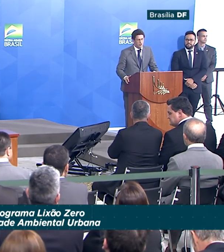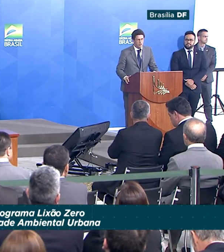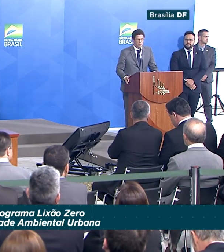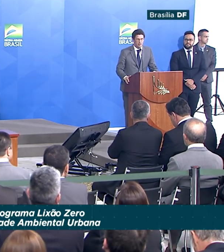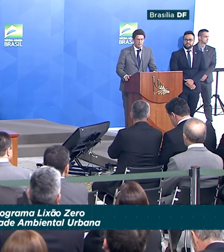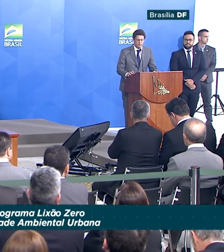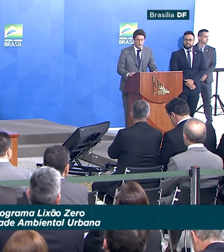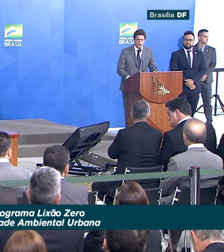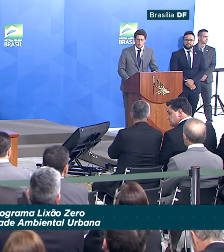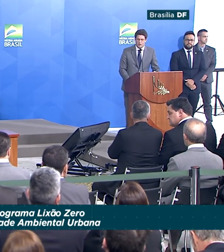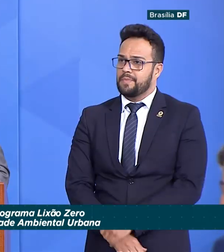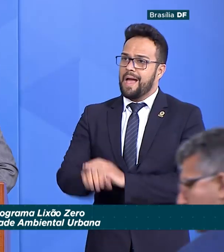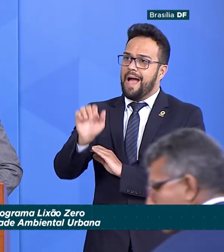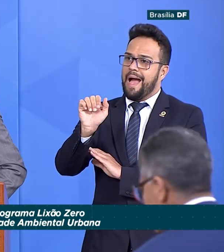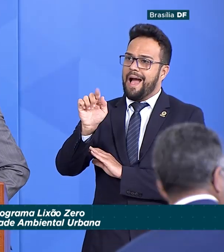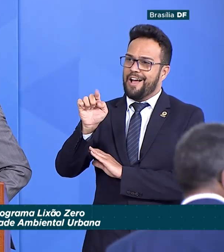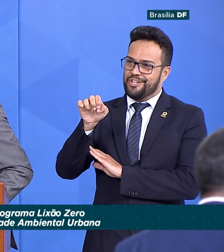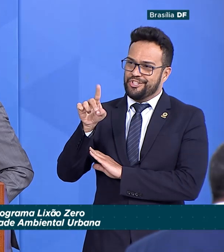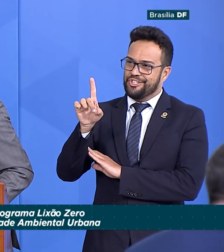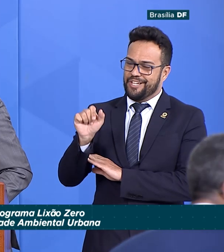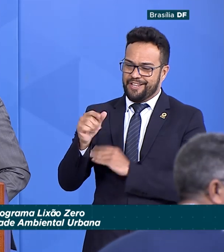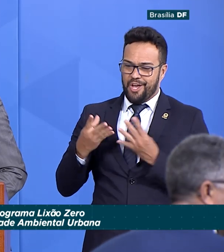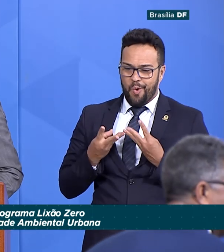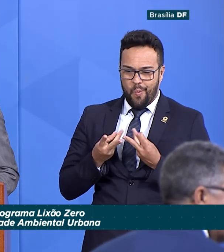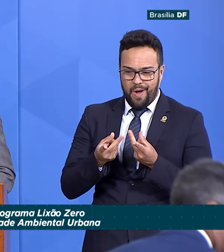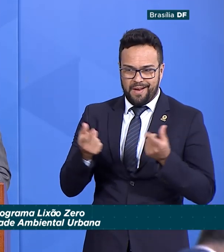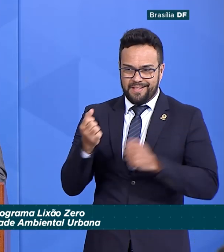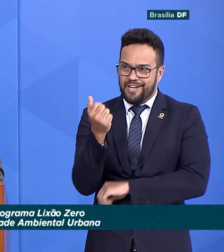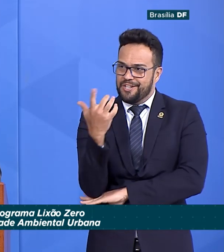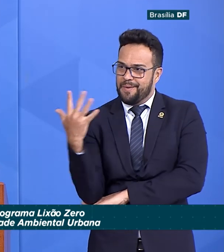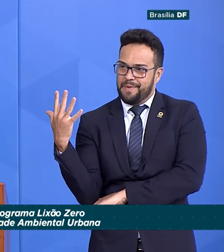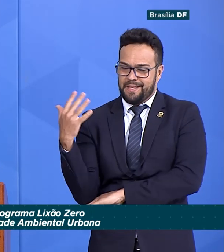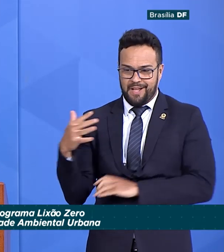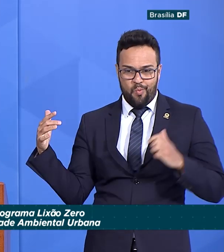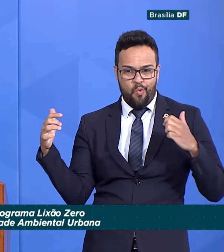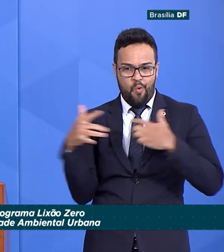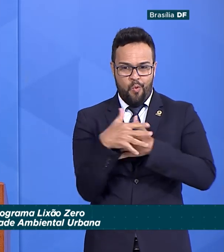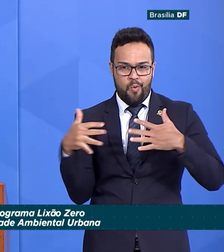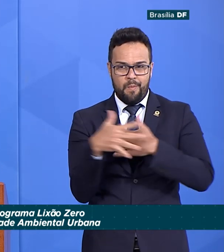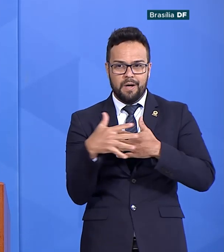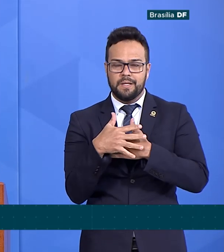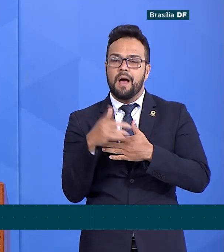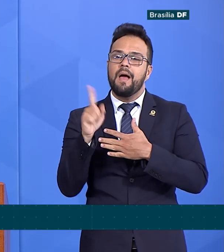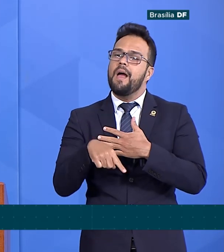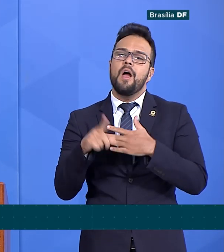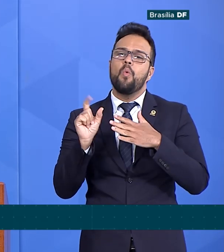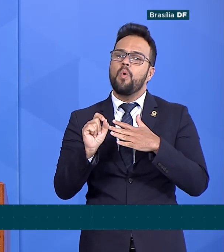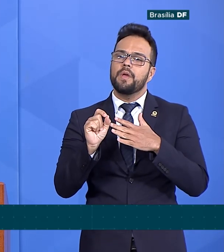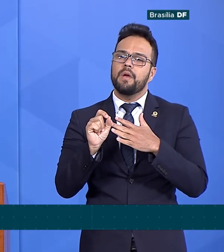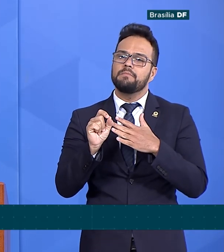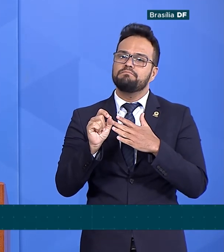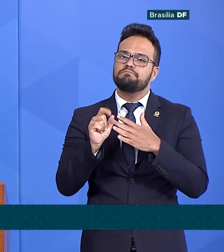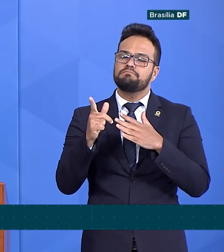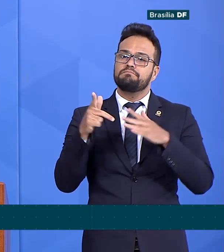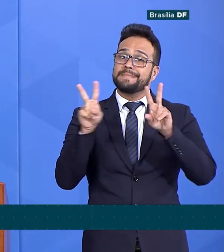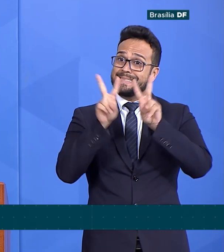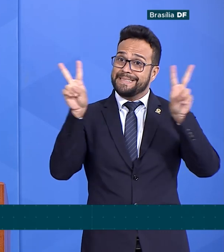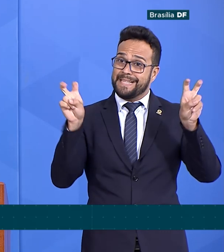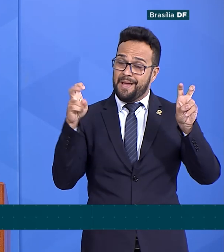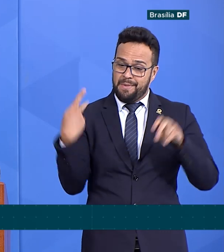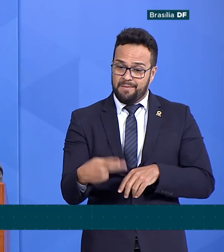a agenda de qualidade ambiental urbana que norteia o nosso evento de hoje, ela